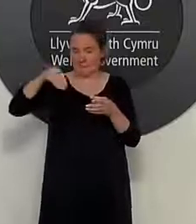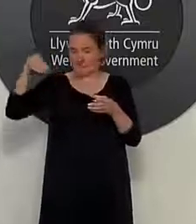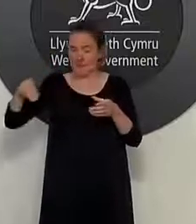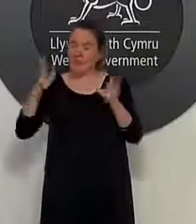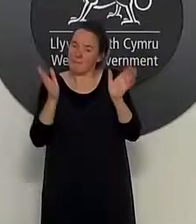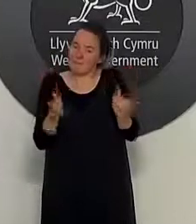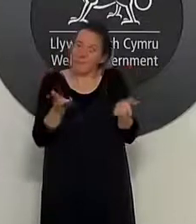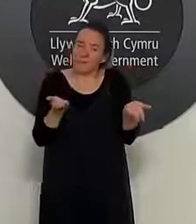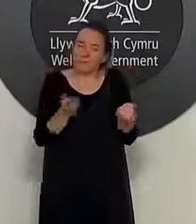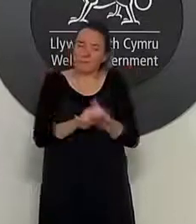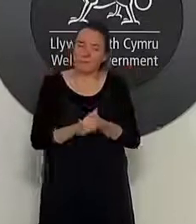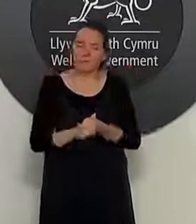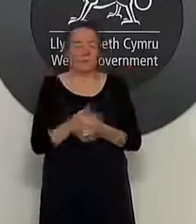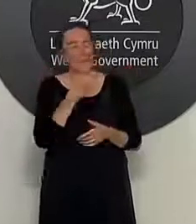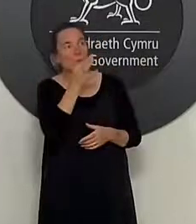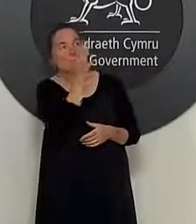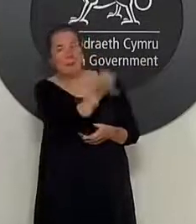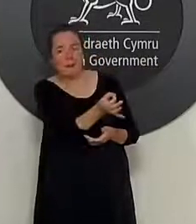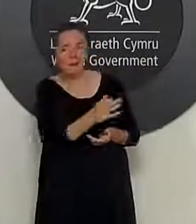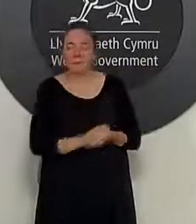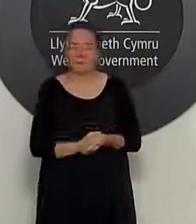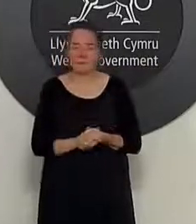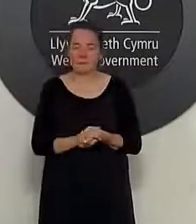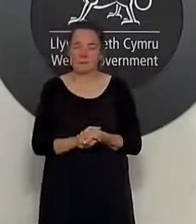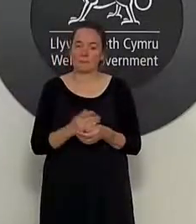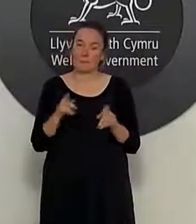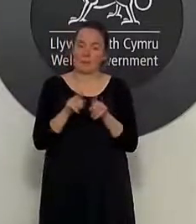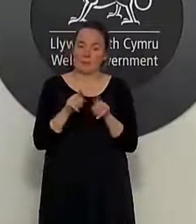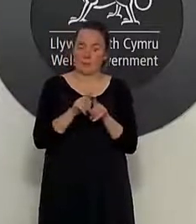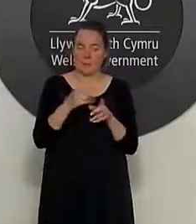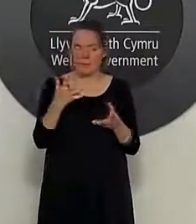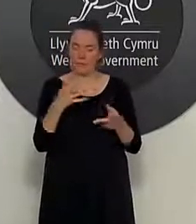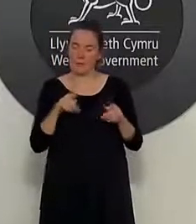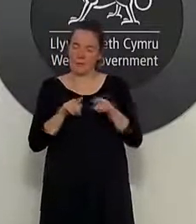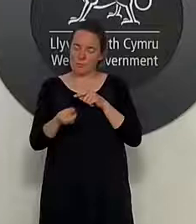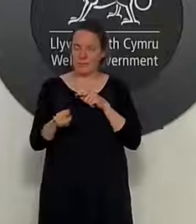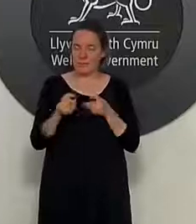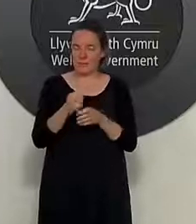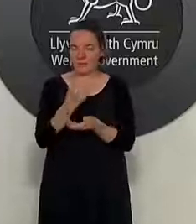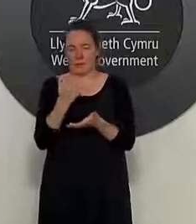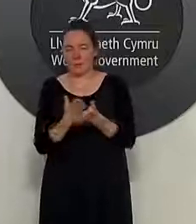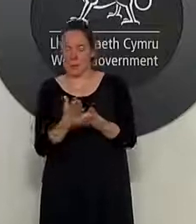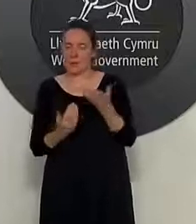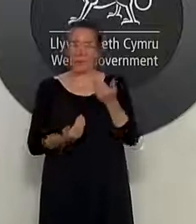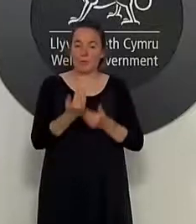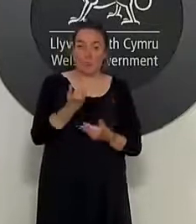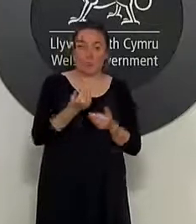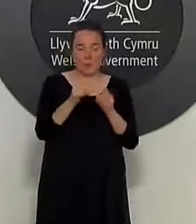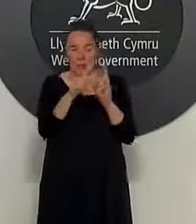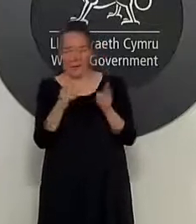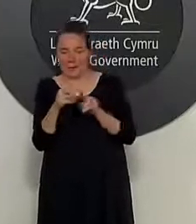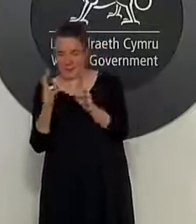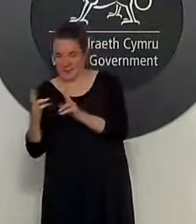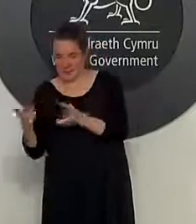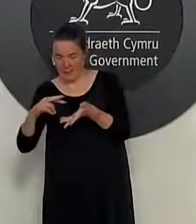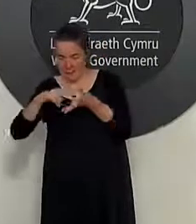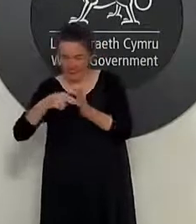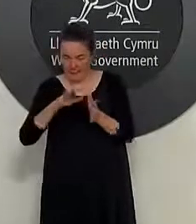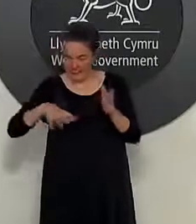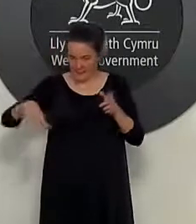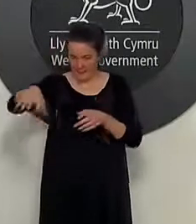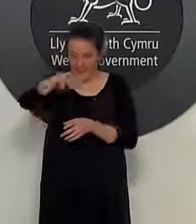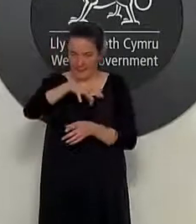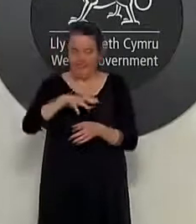I reoli defnydd datblygiadau tai newydd yn well. Byddwn hefyd yn cyflwyno newidiadau I bolisi